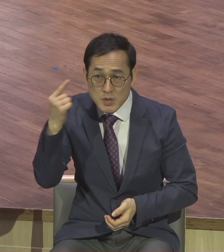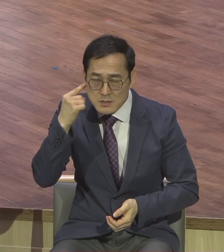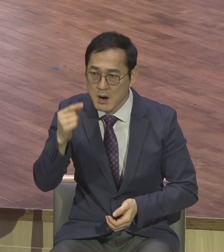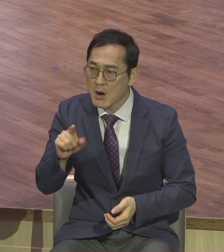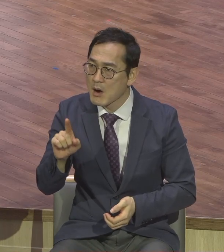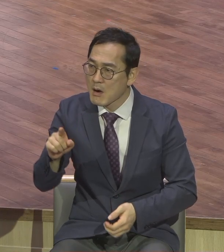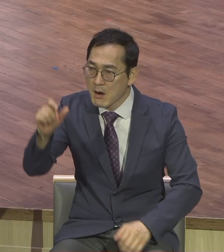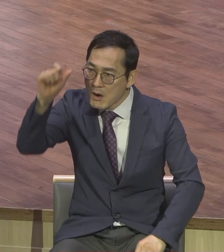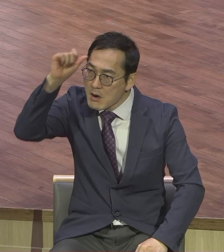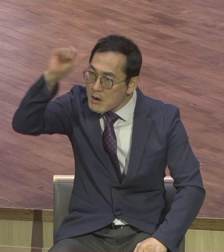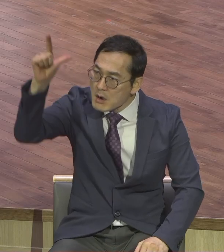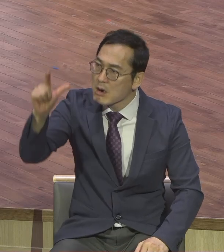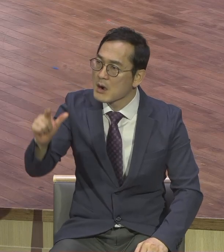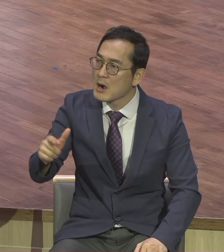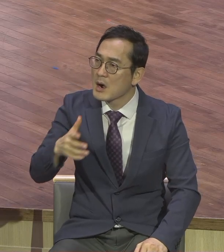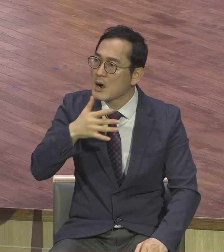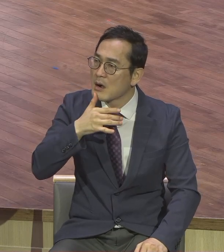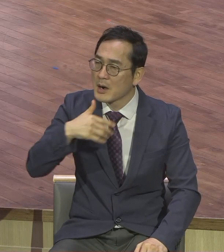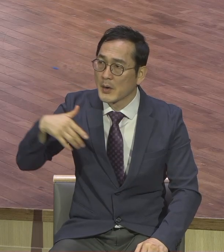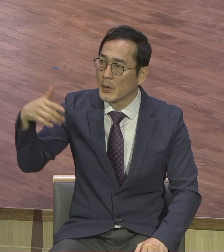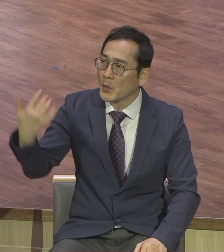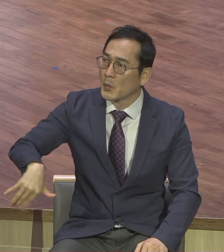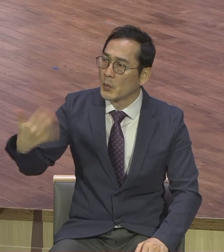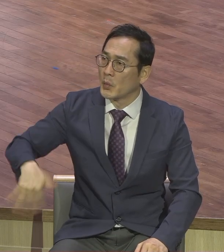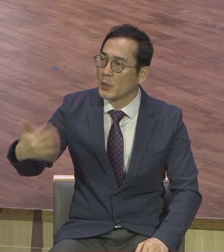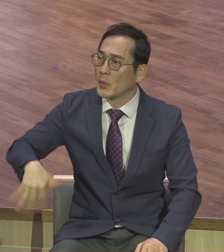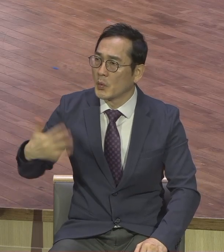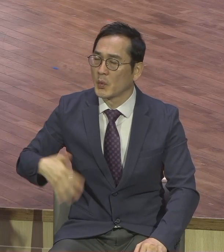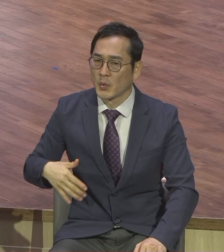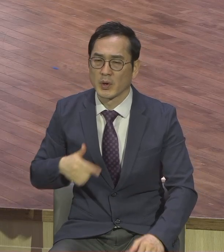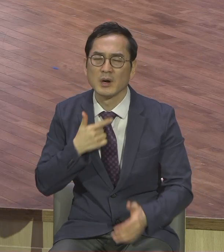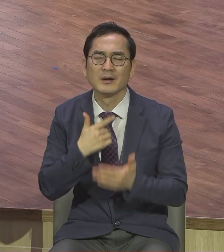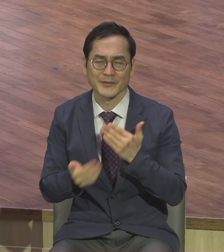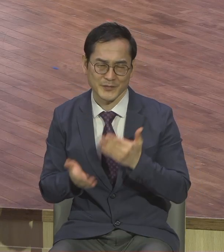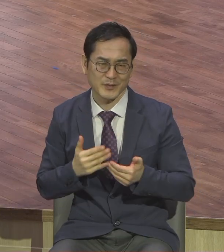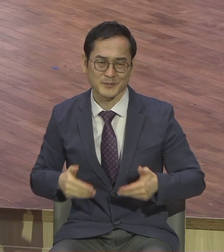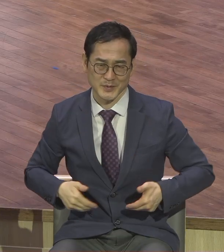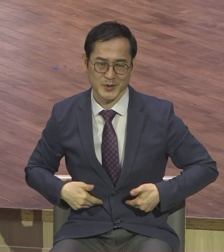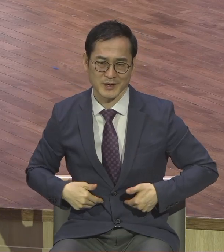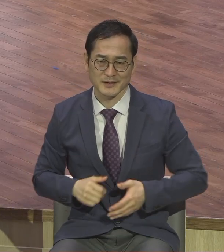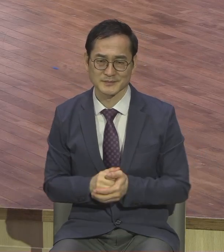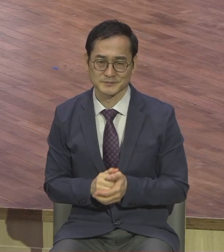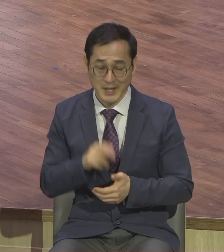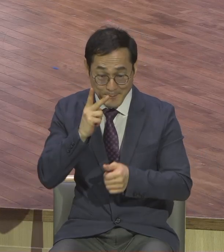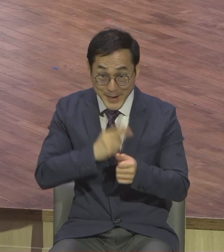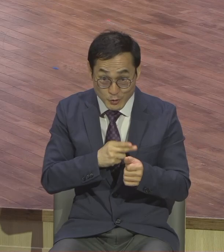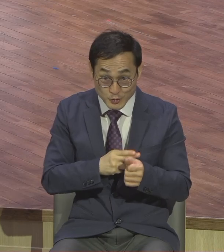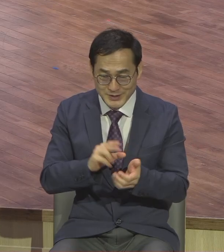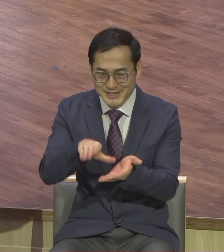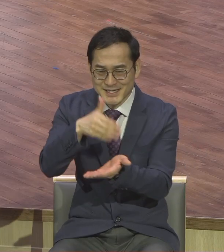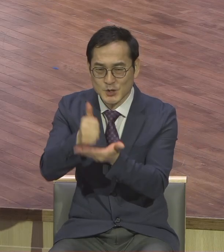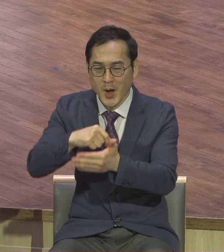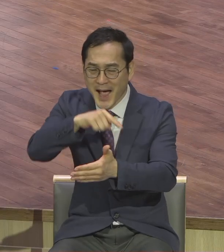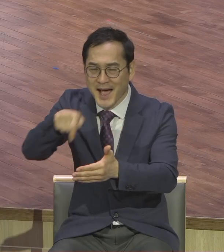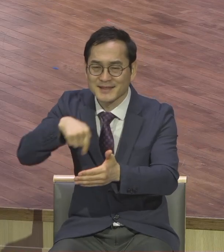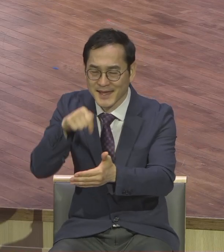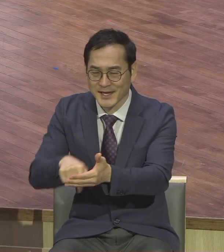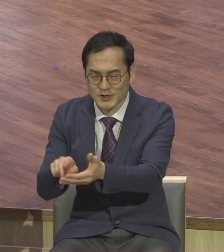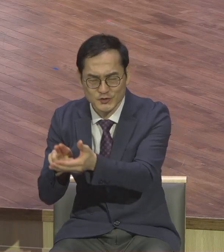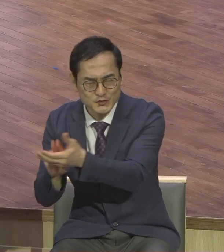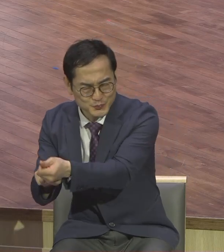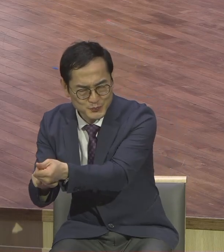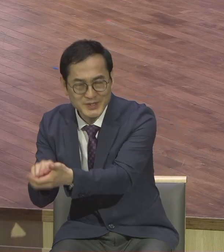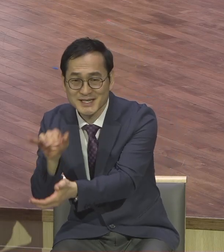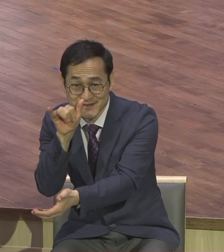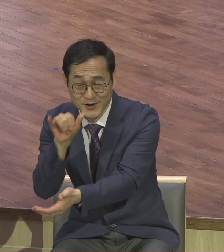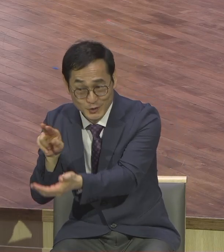대단하구나, 복음이. 그래서 사도 바울이 그리스도 안에 감추어져 있다. 그